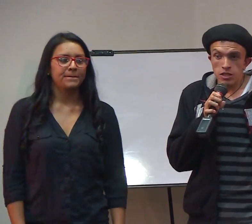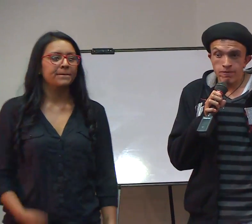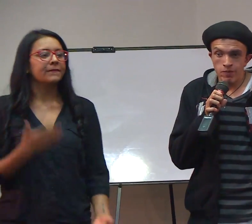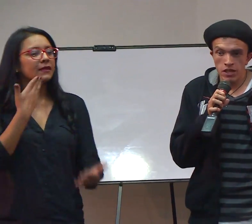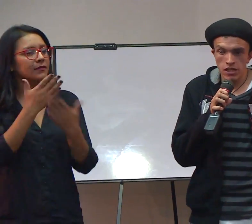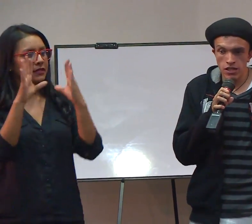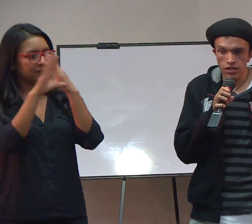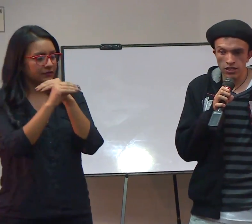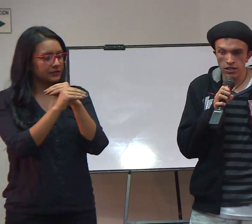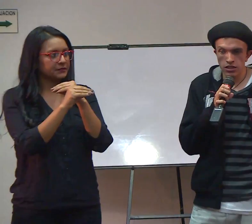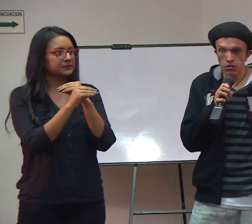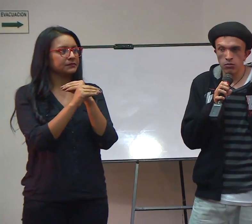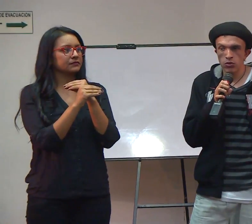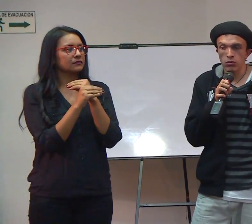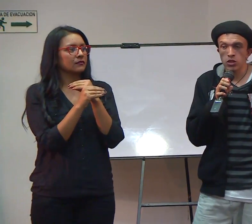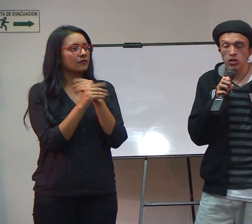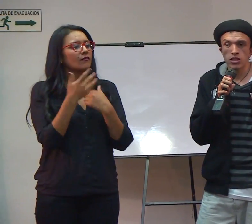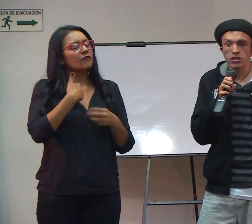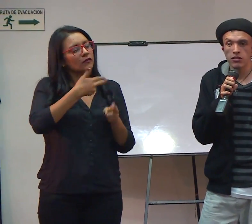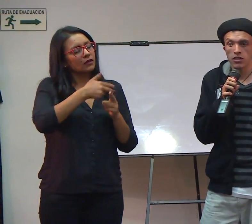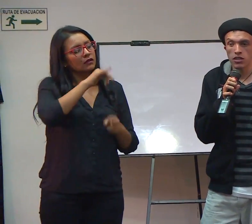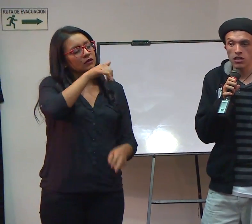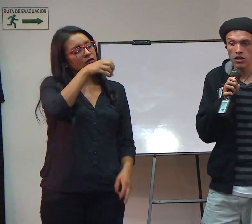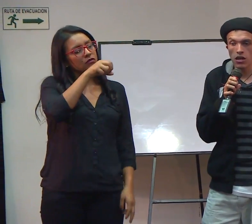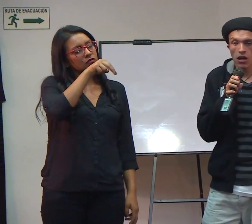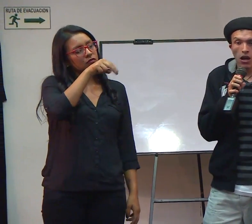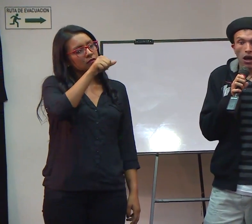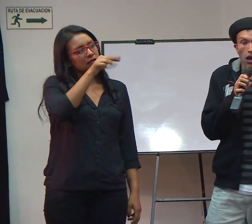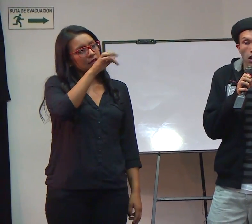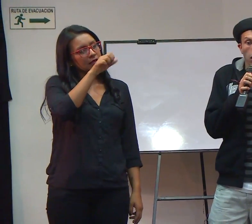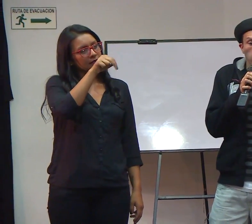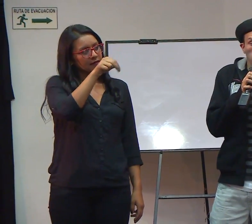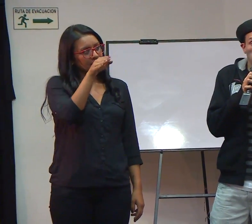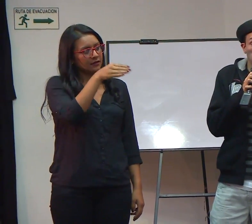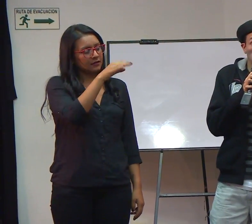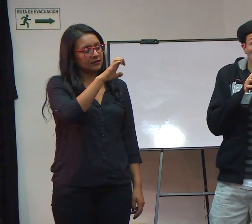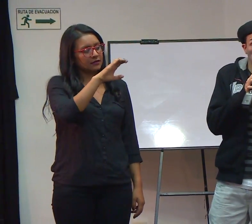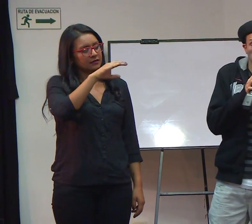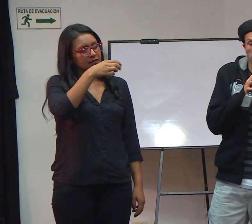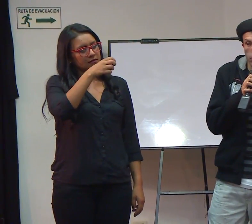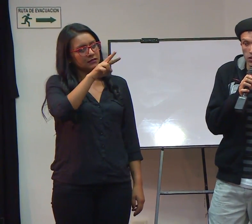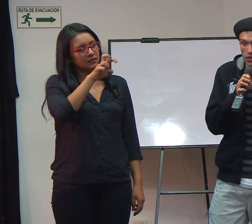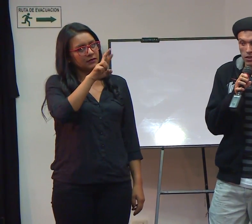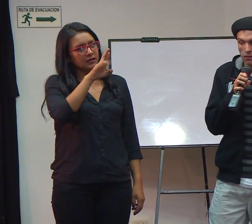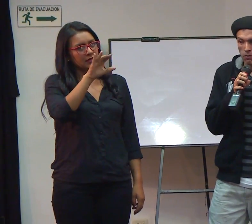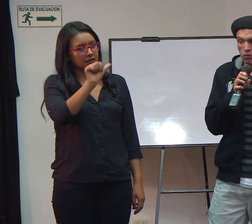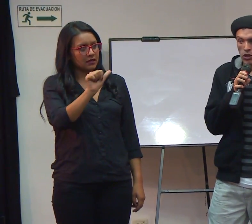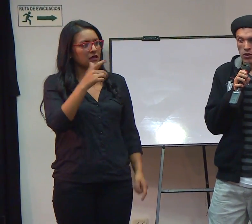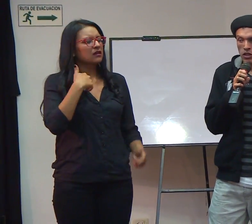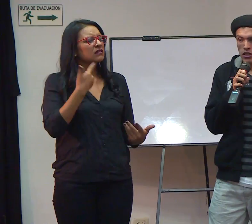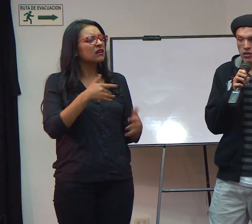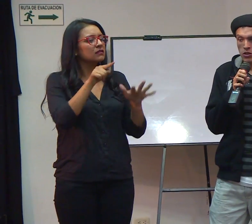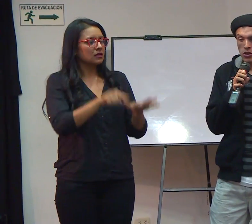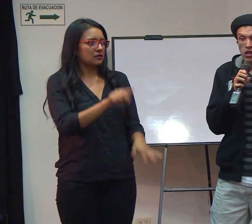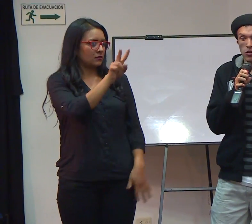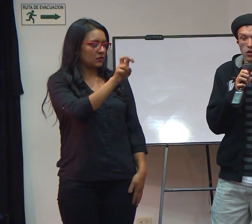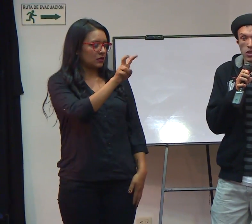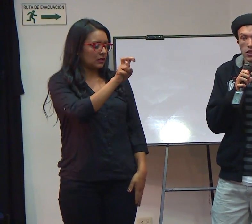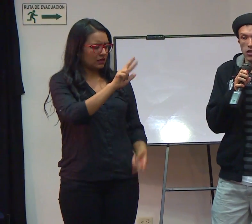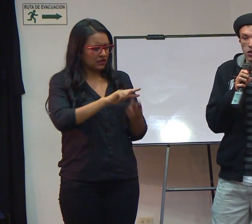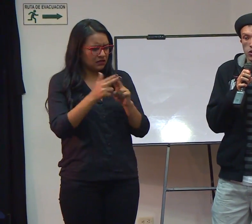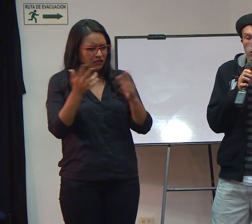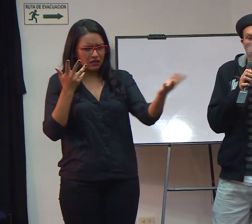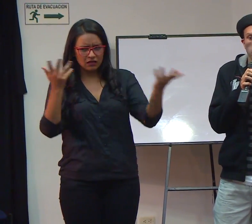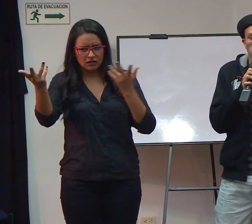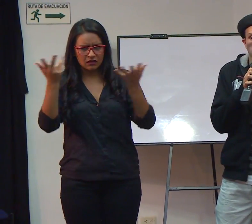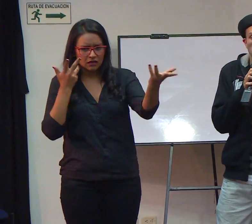Buenas noches, mi nombre es Jonathan Echeverría, estoy en séptimo semestre y pues bueno, en relación a todo lo que